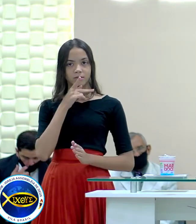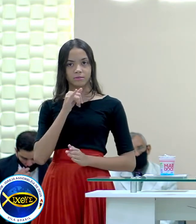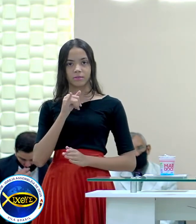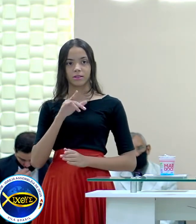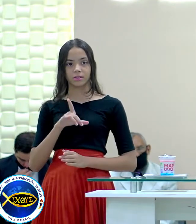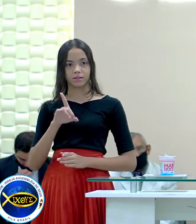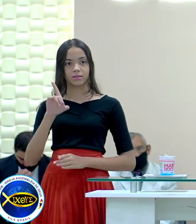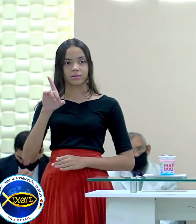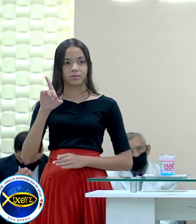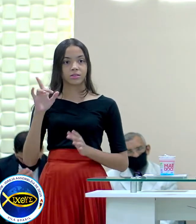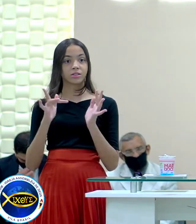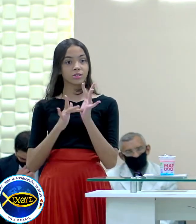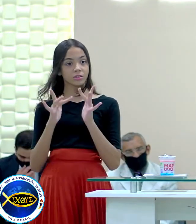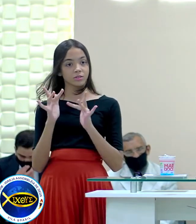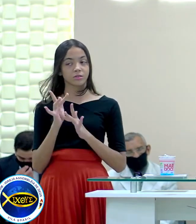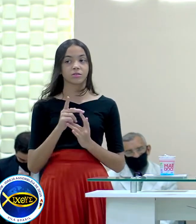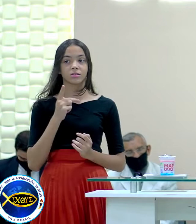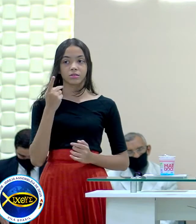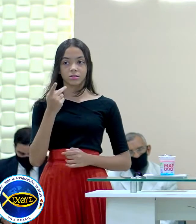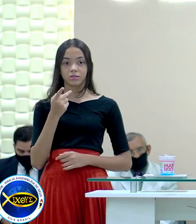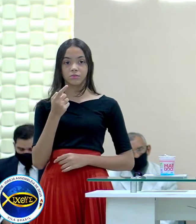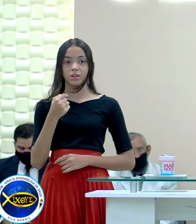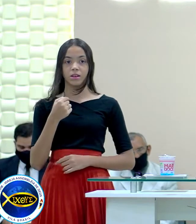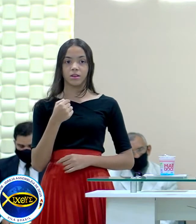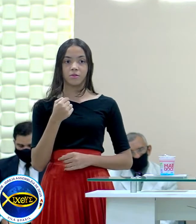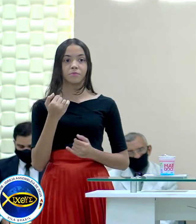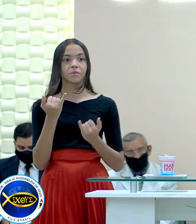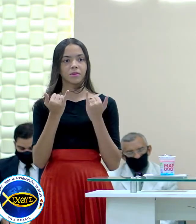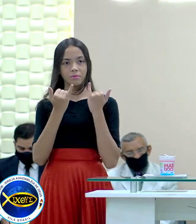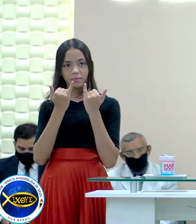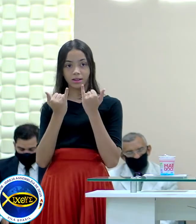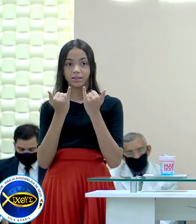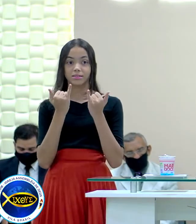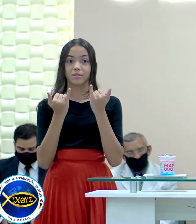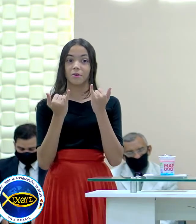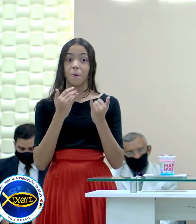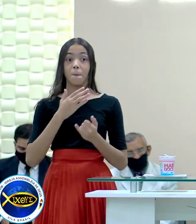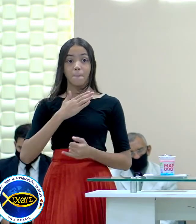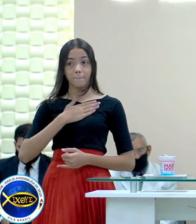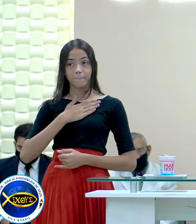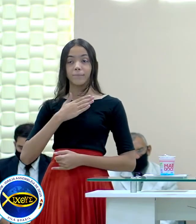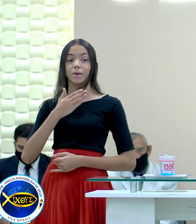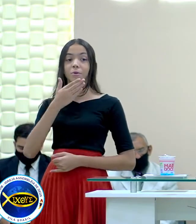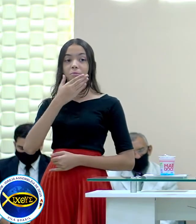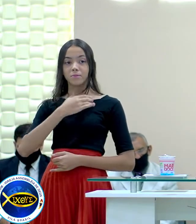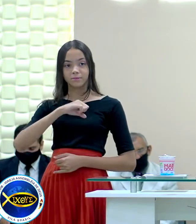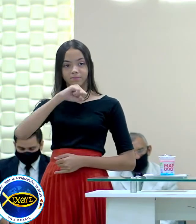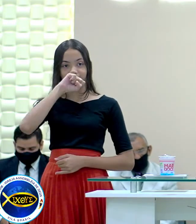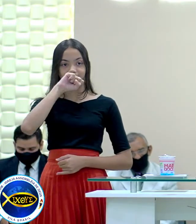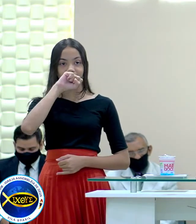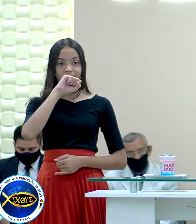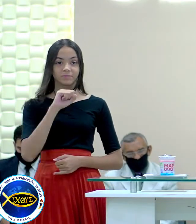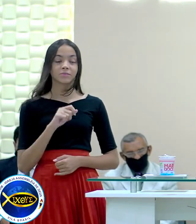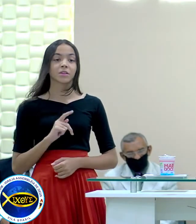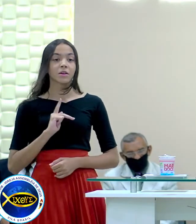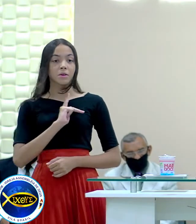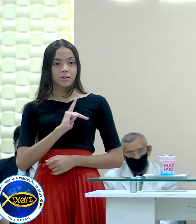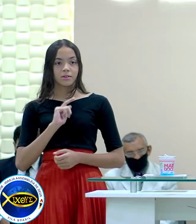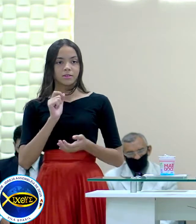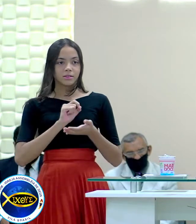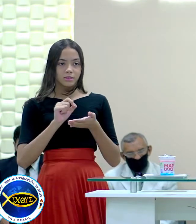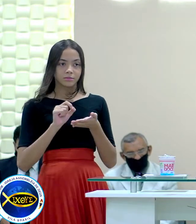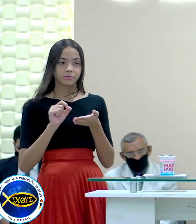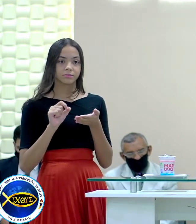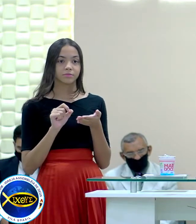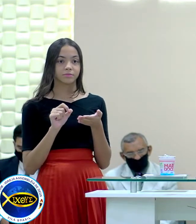palavras, Jesus está dizendo: eu pareço com o meu Pai. O apóstolo Paulo escreve dizendo assim: